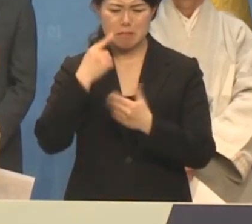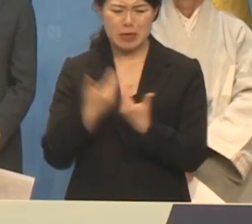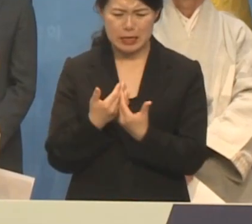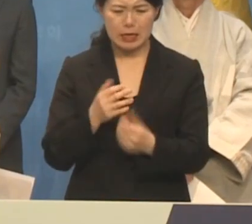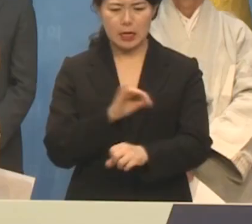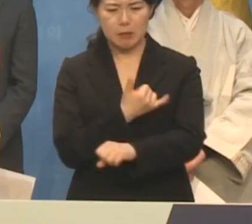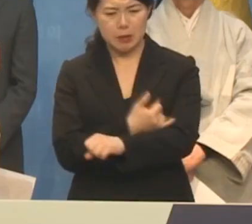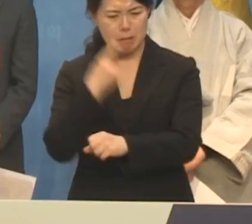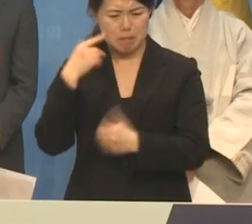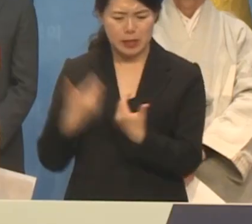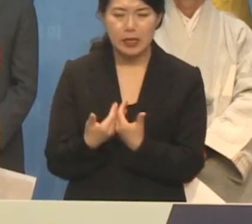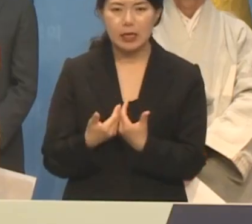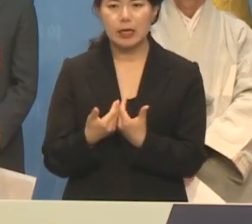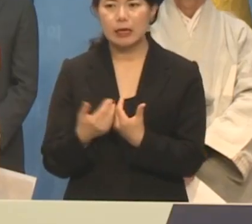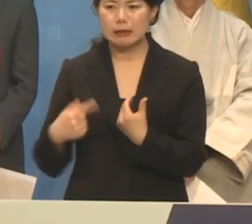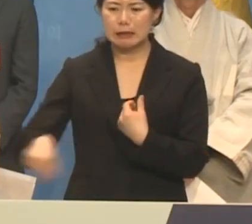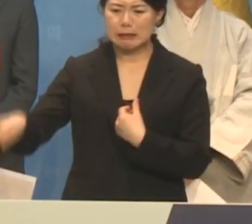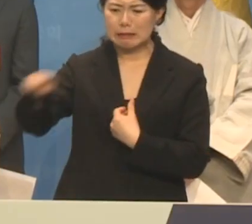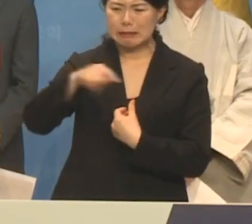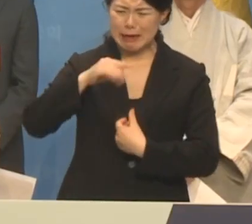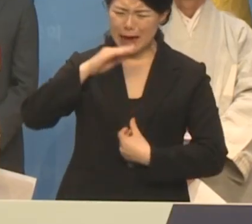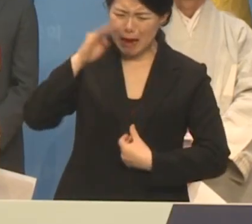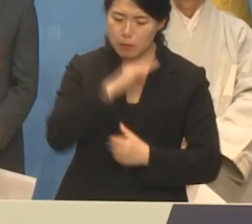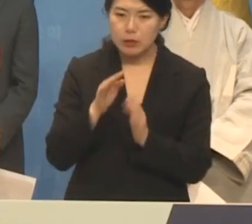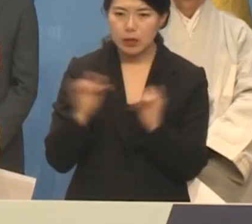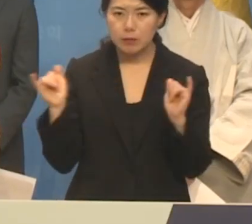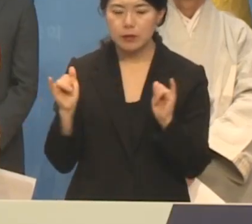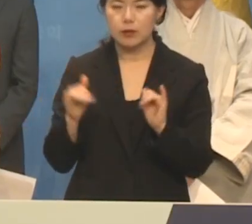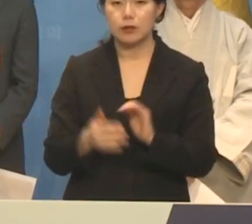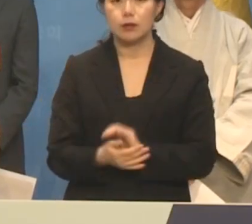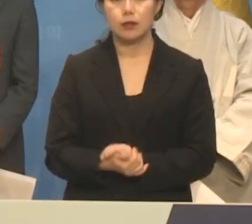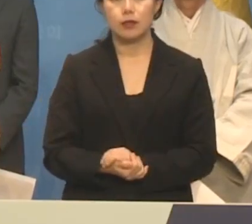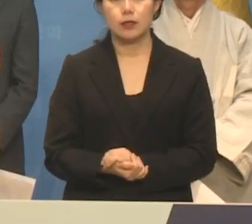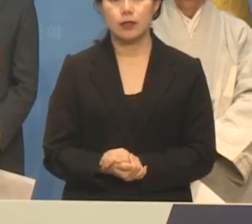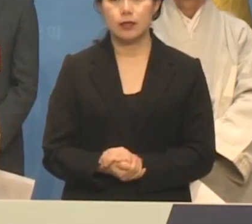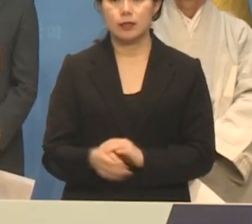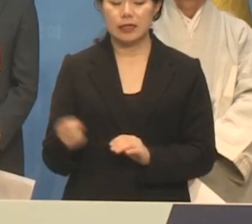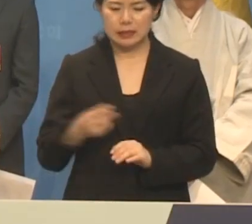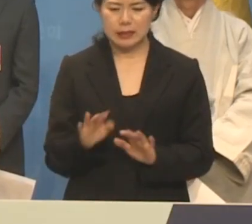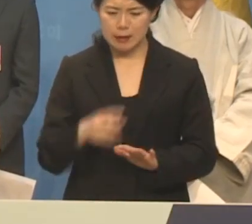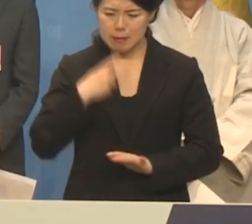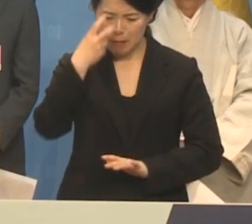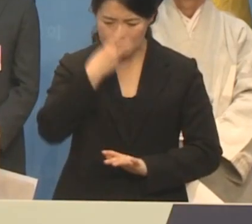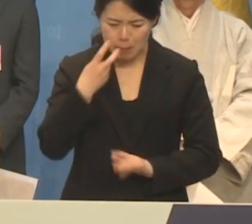반인권적 이 사악한 무리들을 한번 다시 또 점검을 해야 합니다.